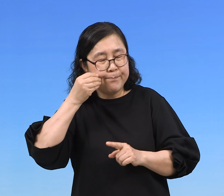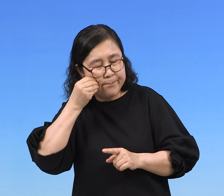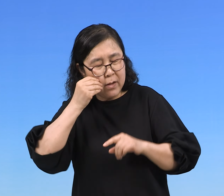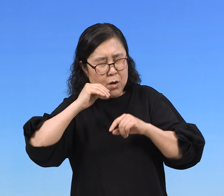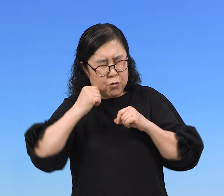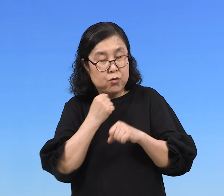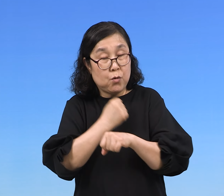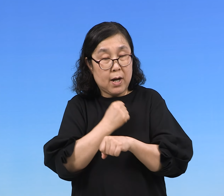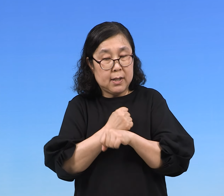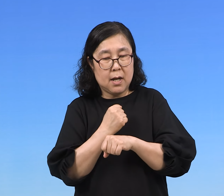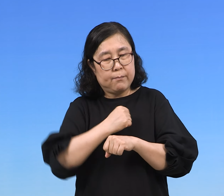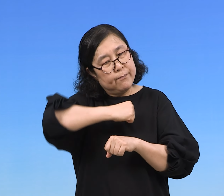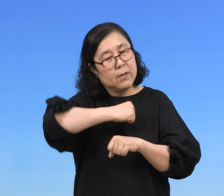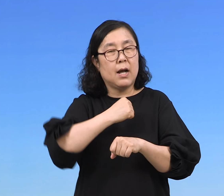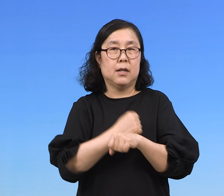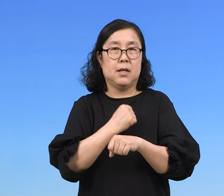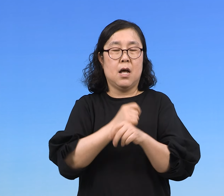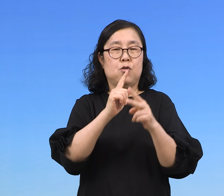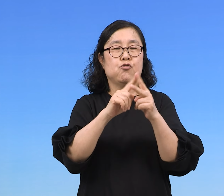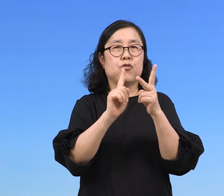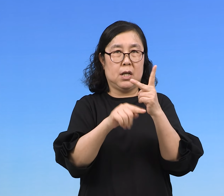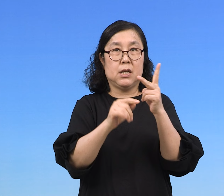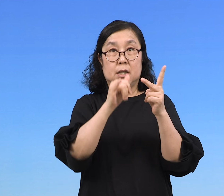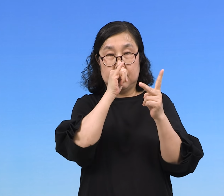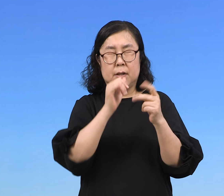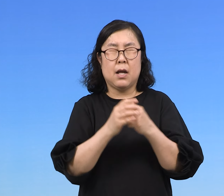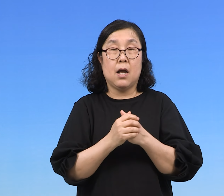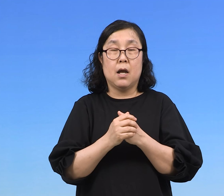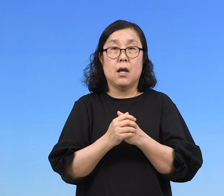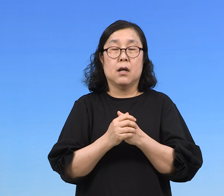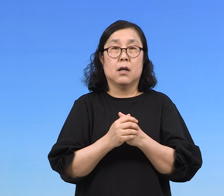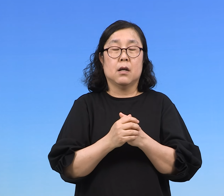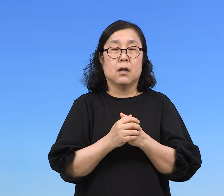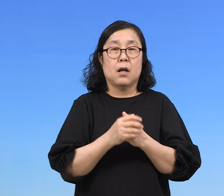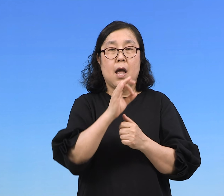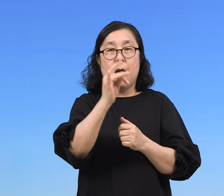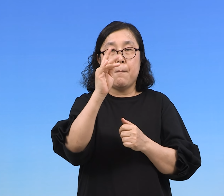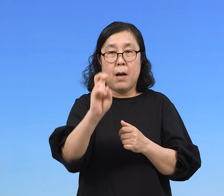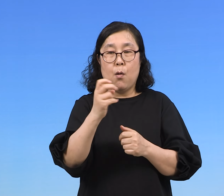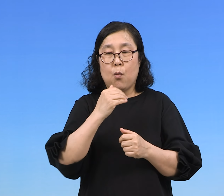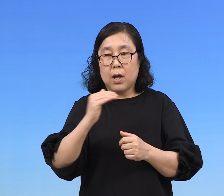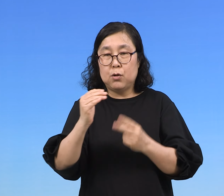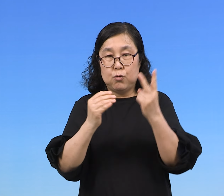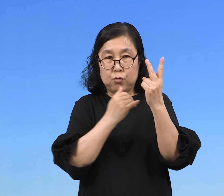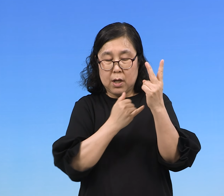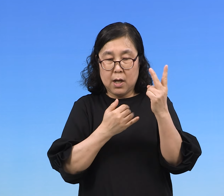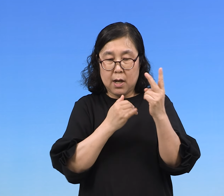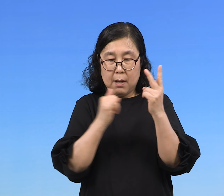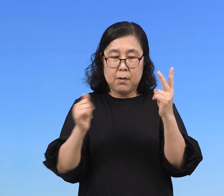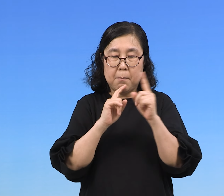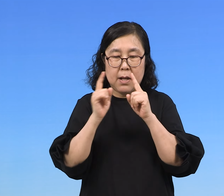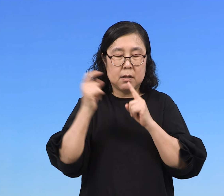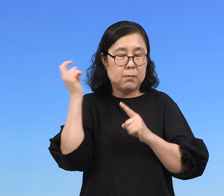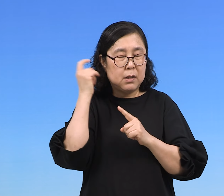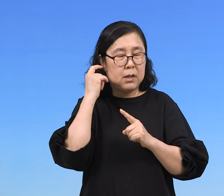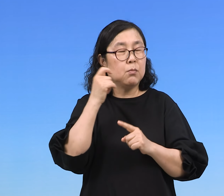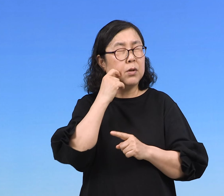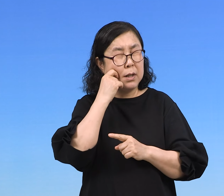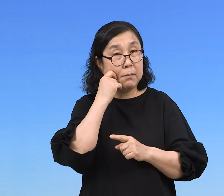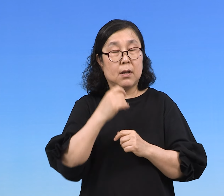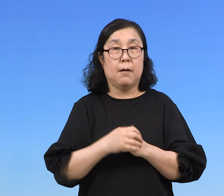않느냐. 지금 엠마오를 향해 가는 이 두 제자는 지금 말씀이 지금 들려지지 않는 상태 아니냐고요. 그래서